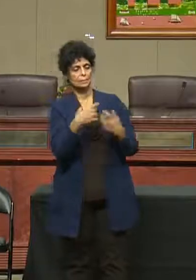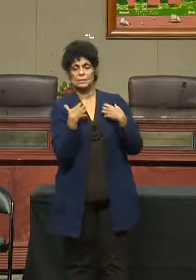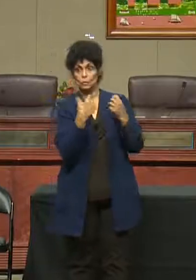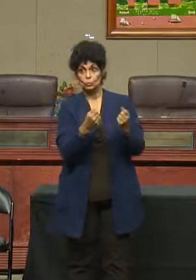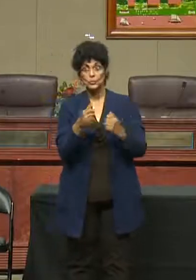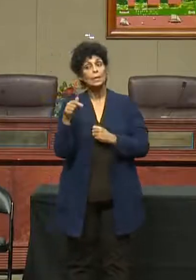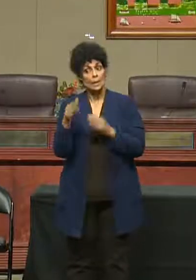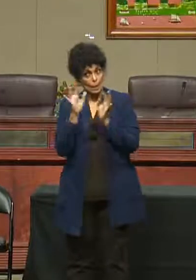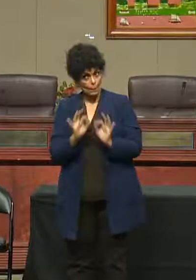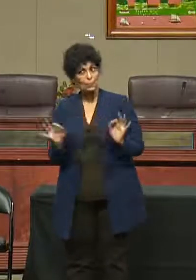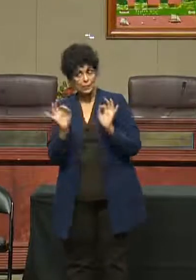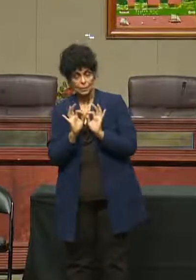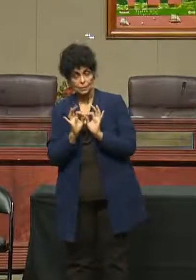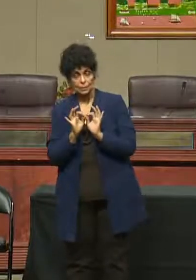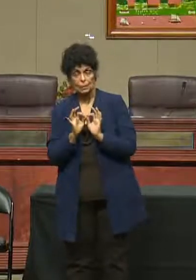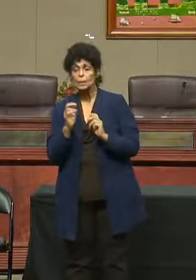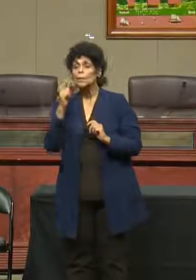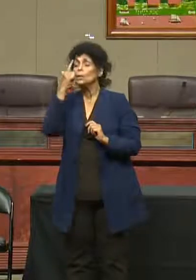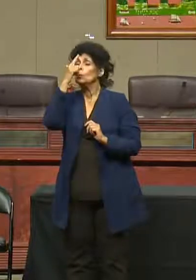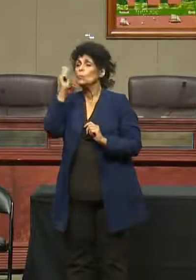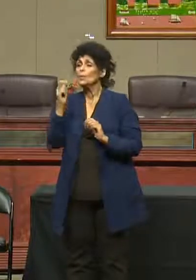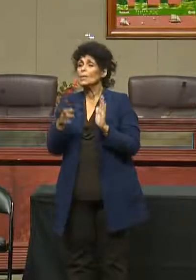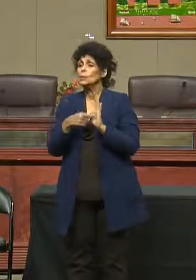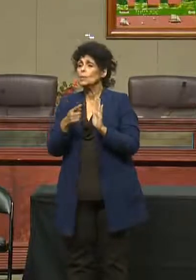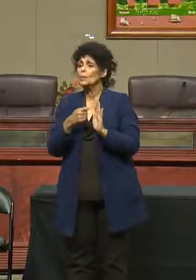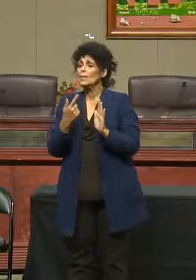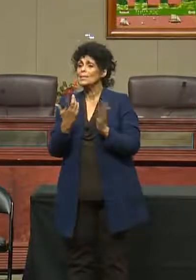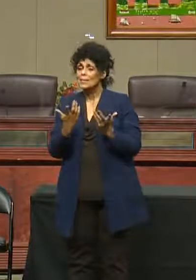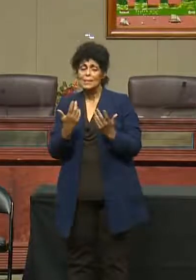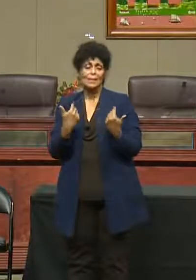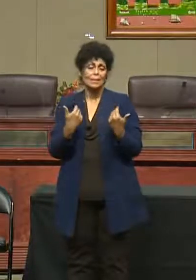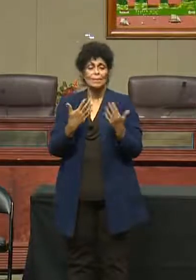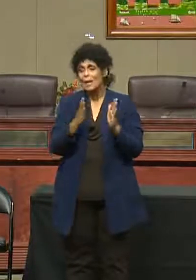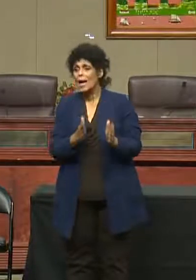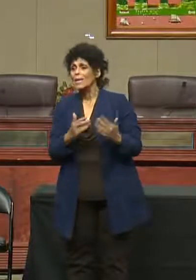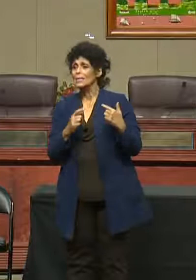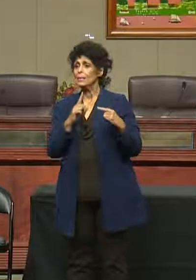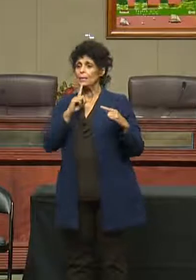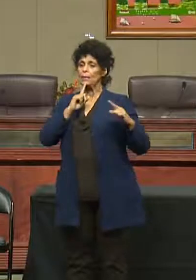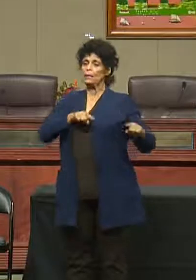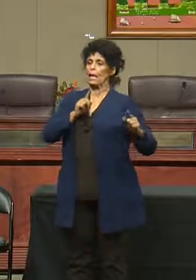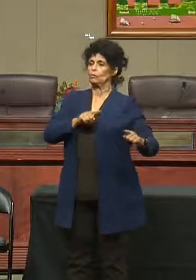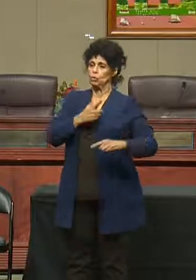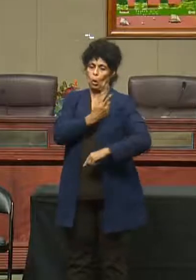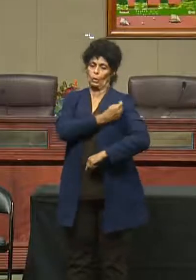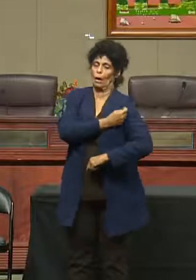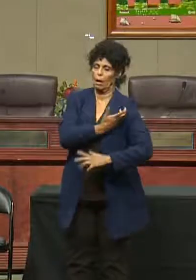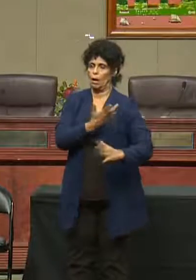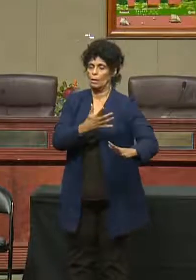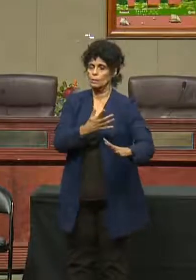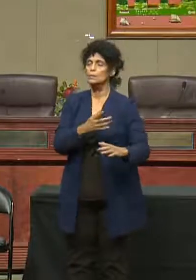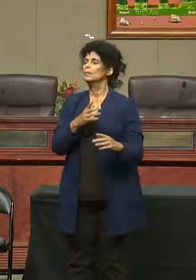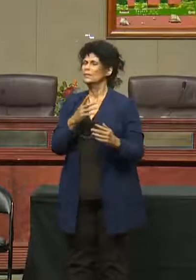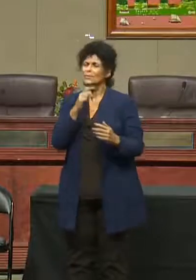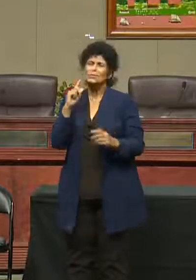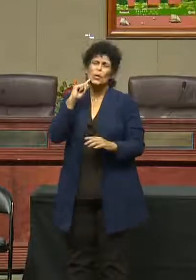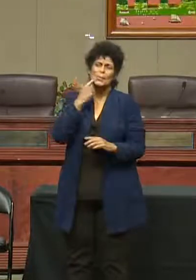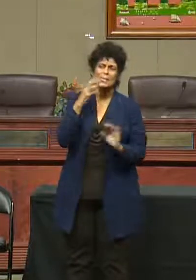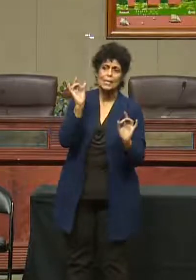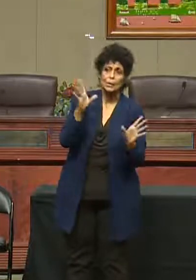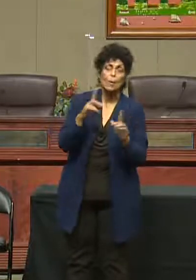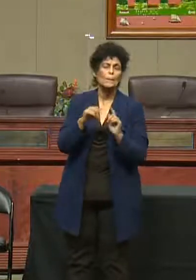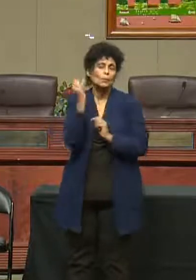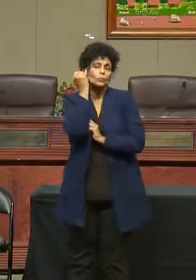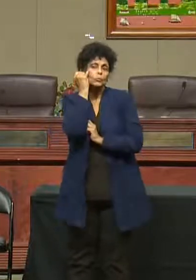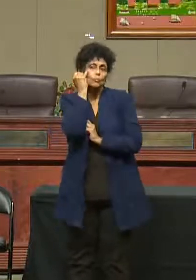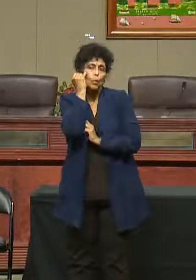importante? Porque se han visto reacciones, no severas, no le ha pasado nada grave a nadie en nuestro condado, pero si hay una reacción